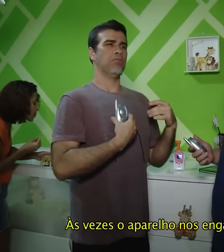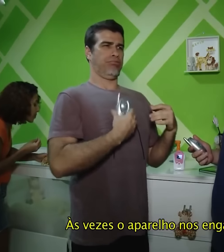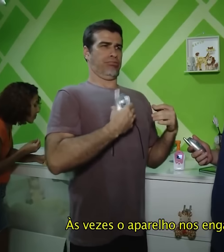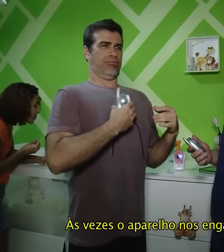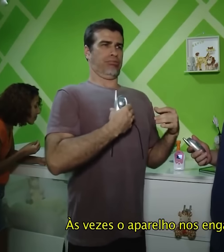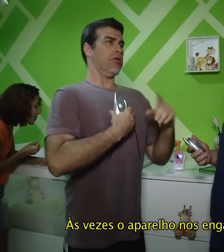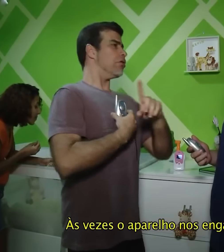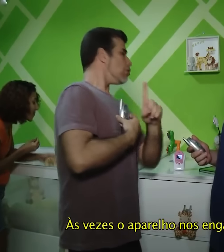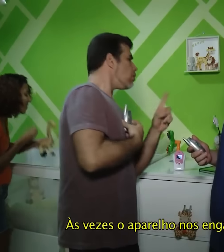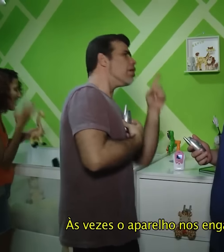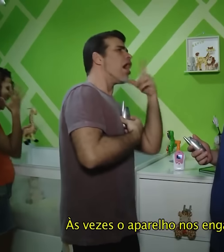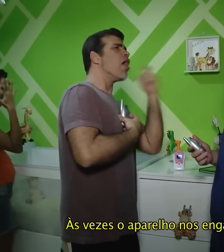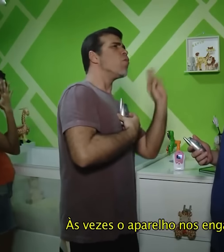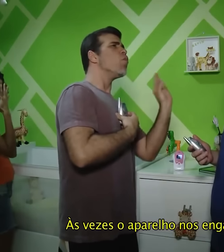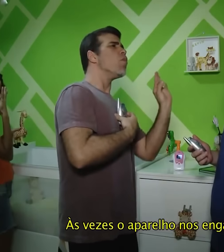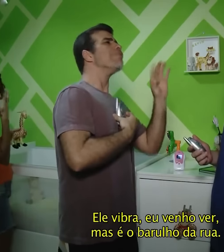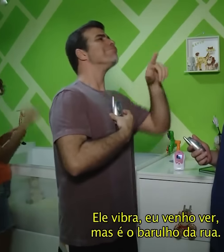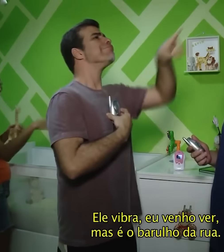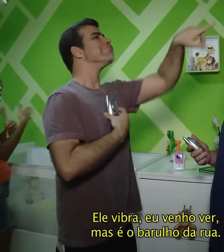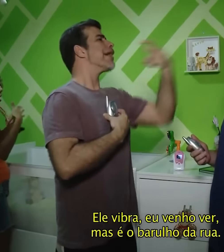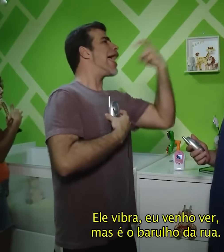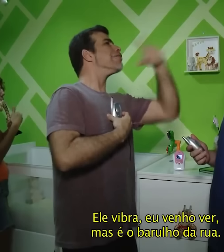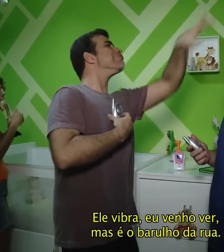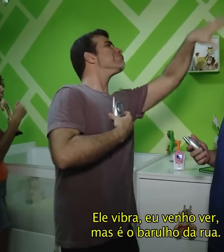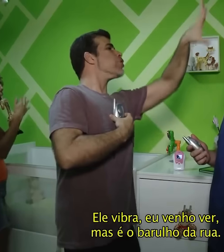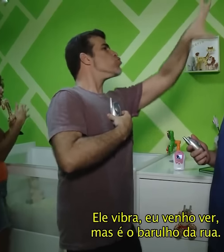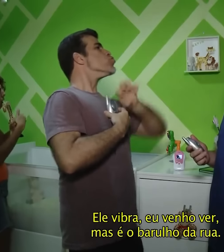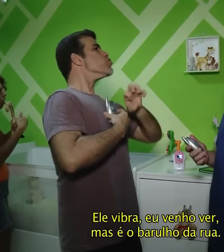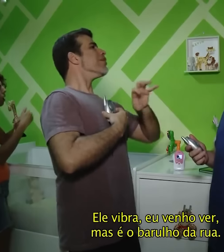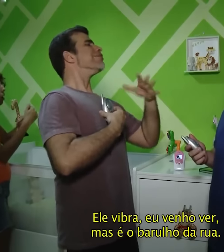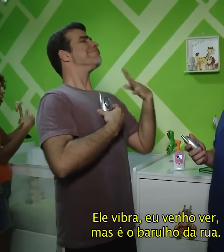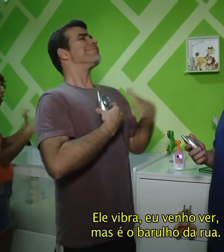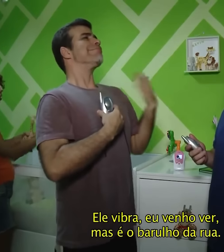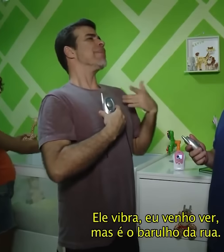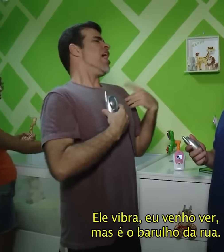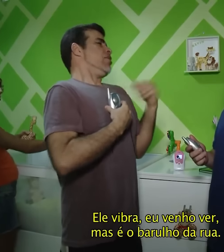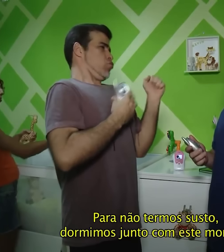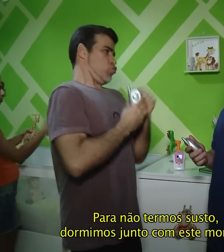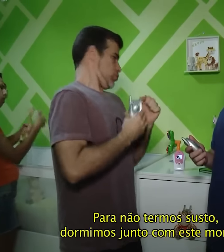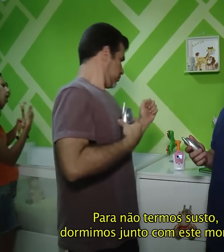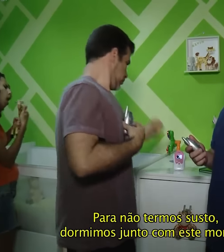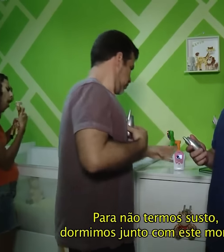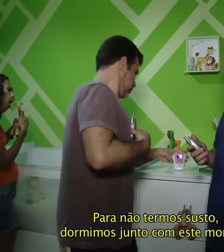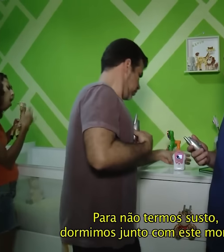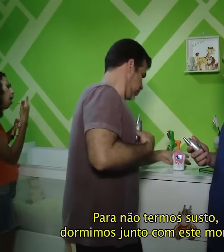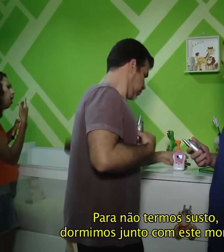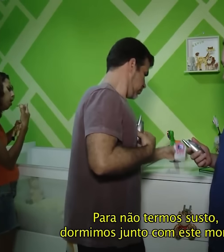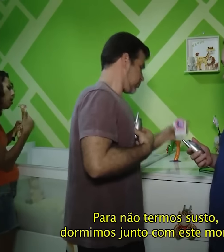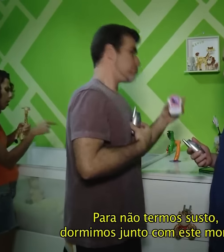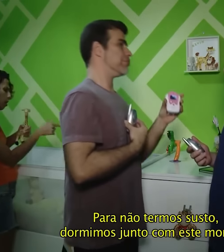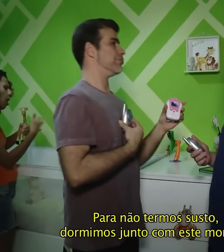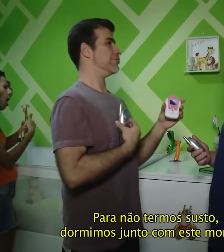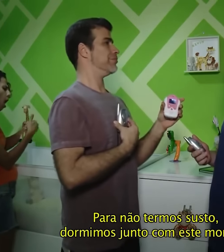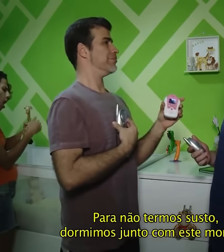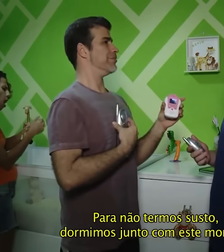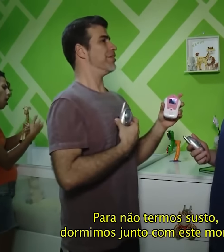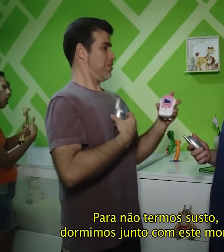Às vezes o aparelho nos engana. Ele vibra, vem ver, mas é o barulho da rua. Para não termos sustos, dormimos junto com este